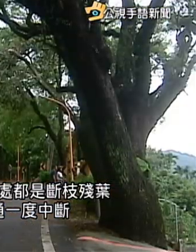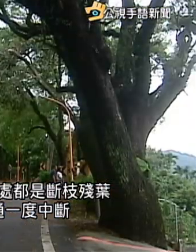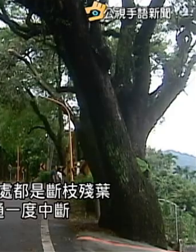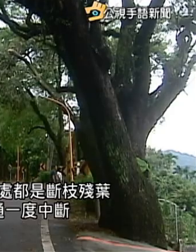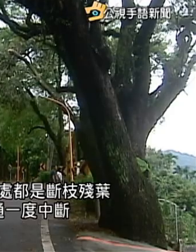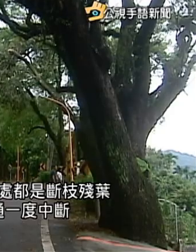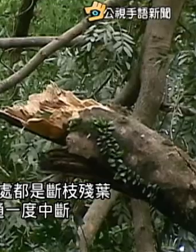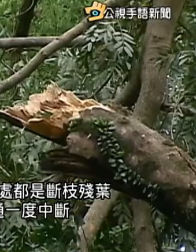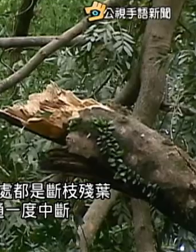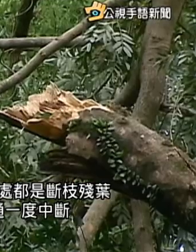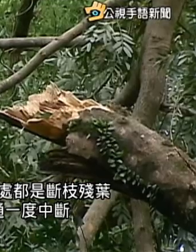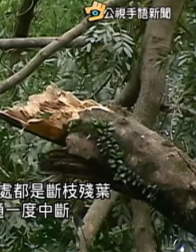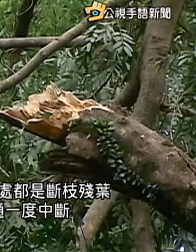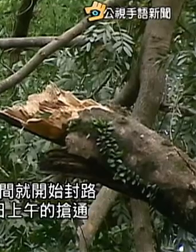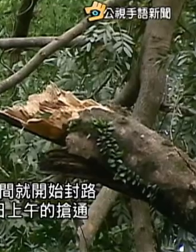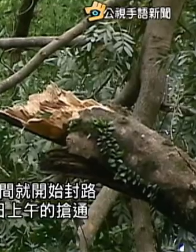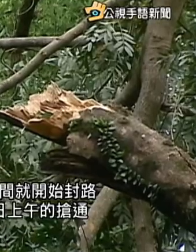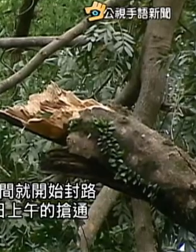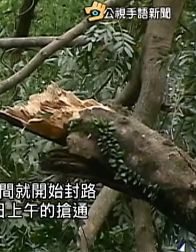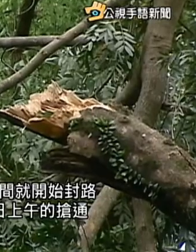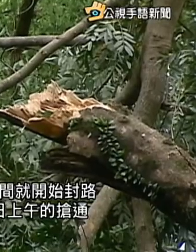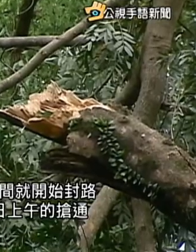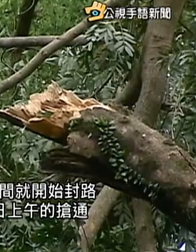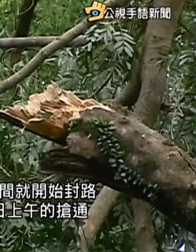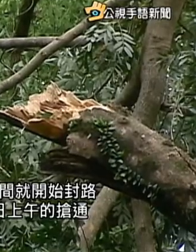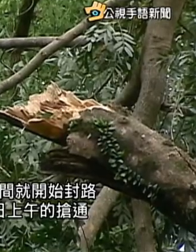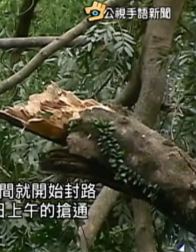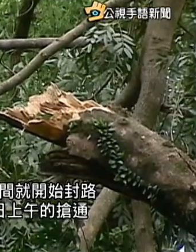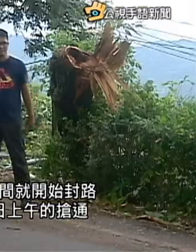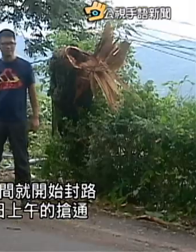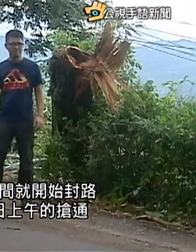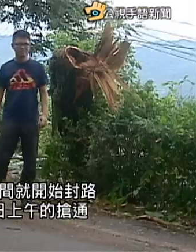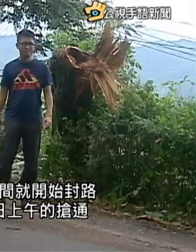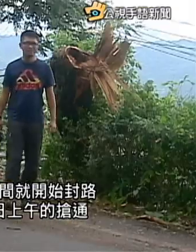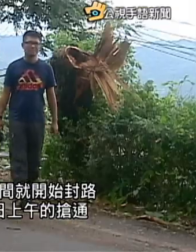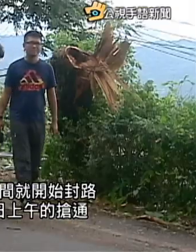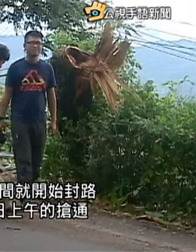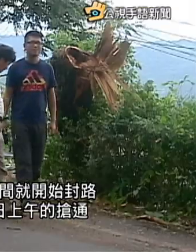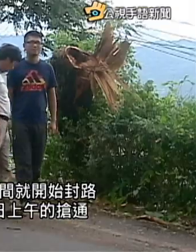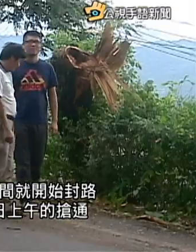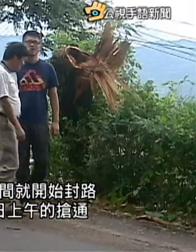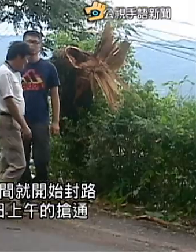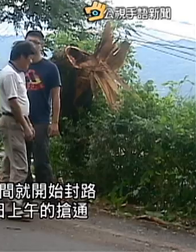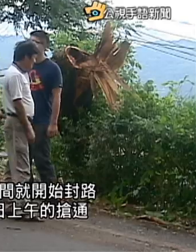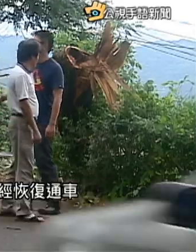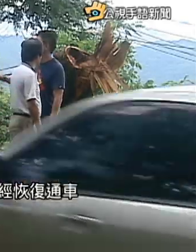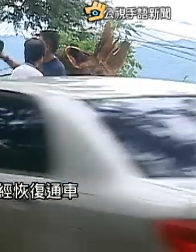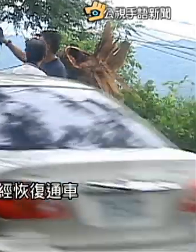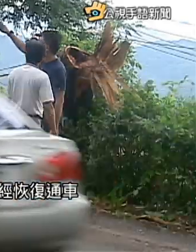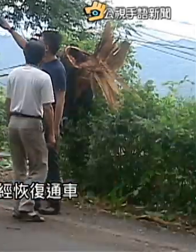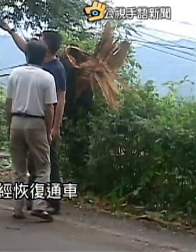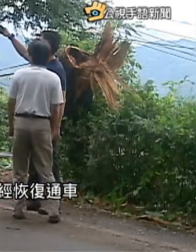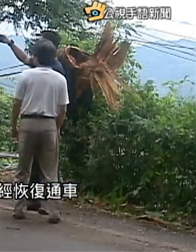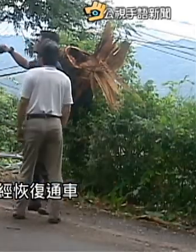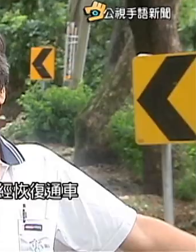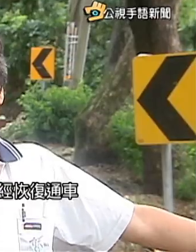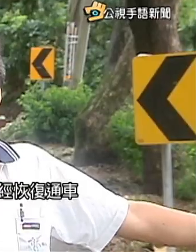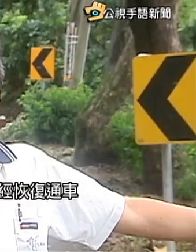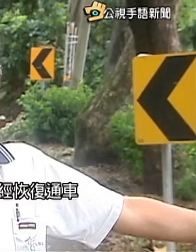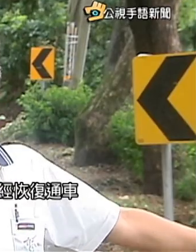一度中断。从28日晚间就开始封路，经过29日上午的抢通，目前已经恢复通车。 啊，60年